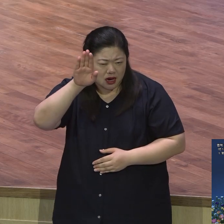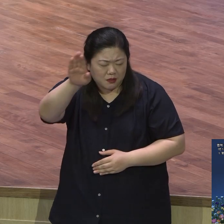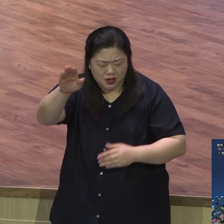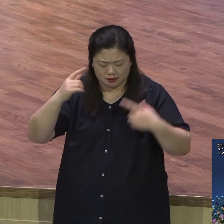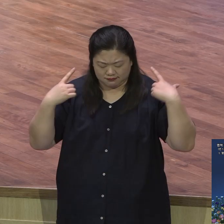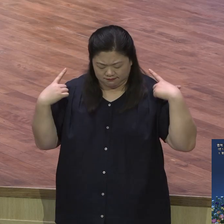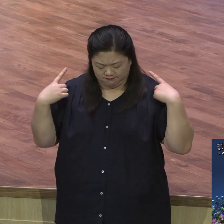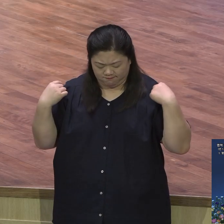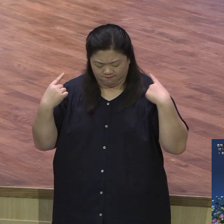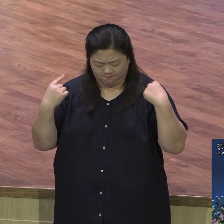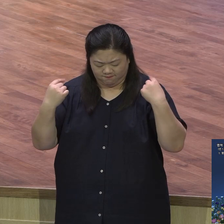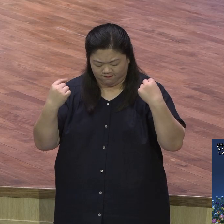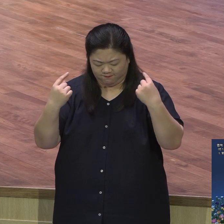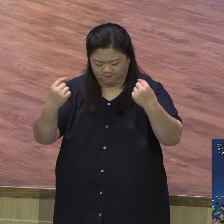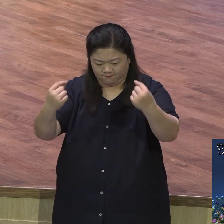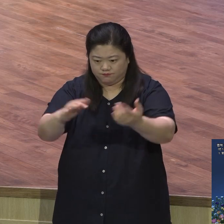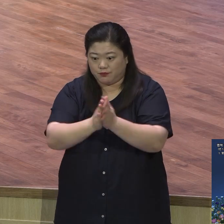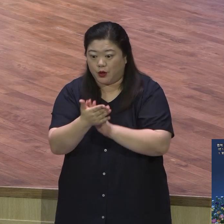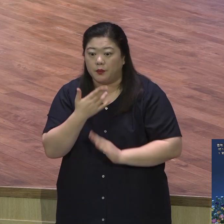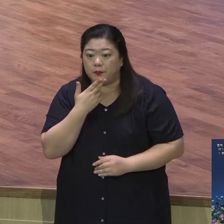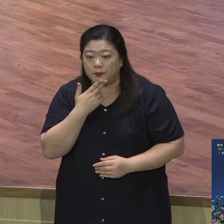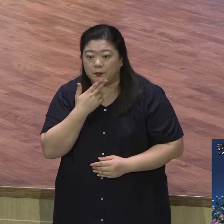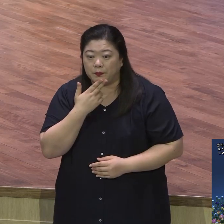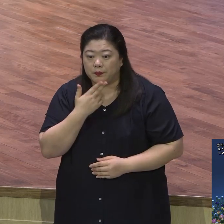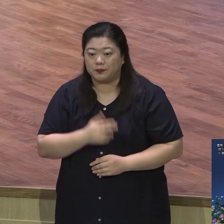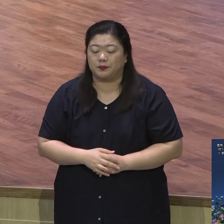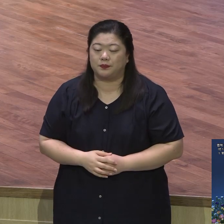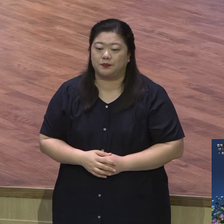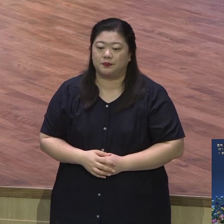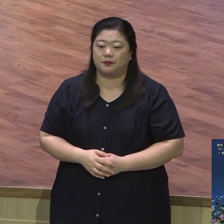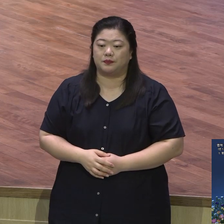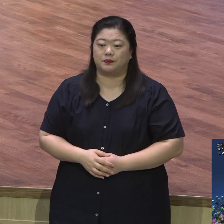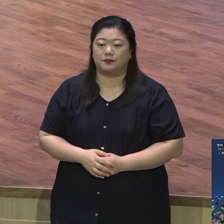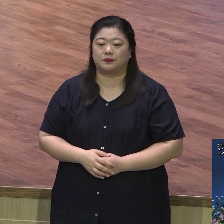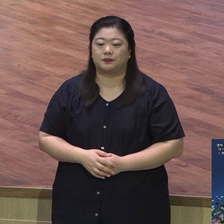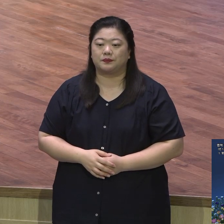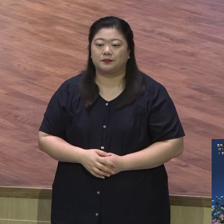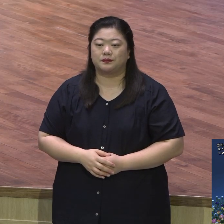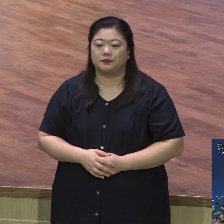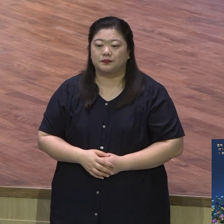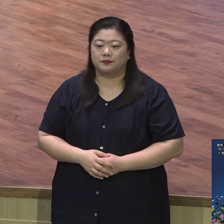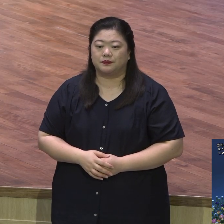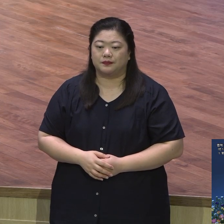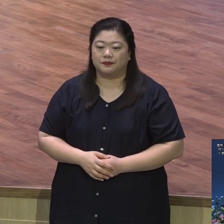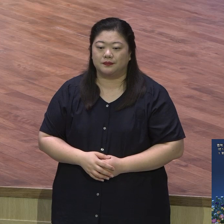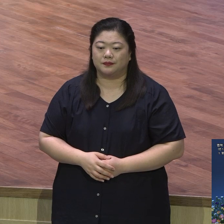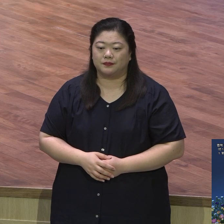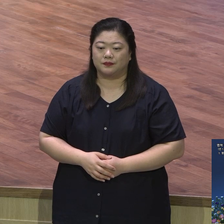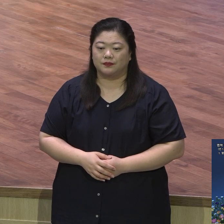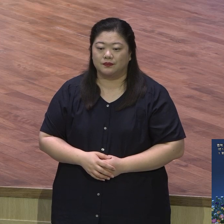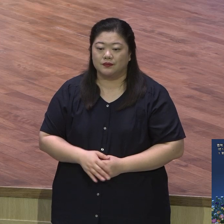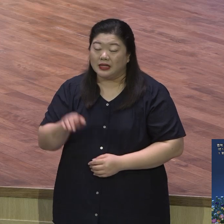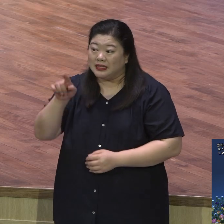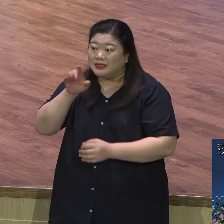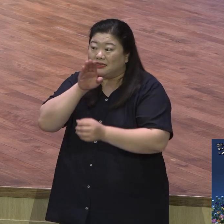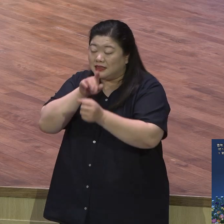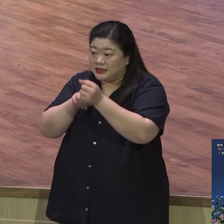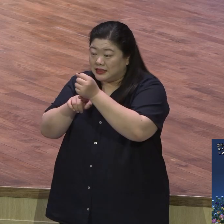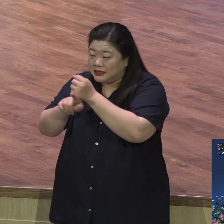진리다 불변의 진리 불변입니다 변하지 않습니다 이 진리의 말씀이